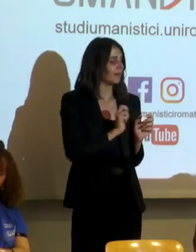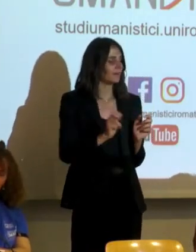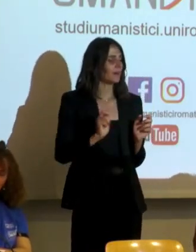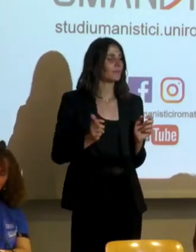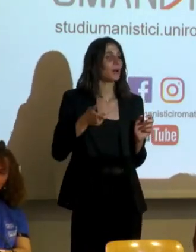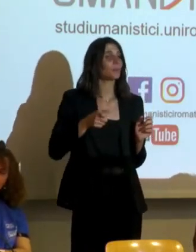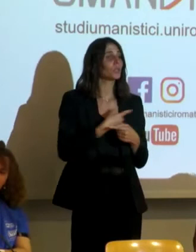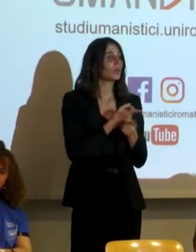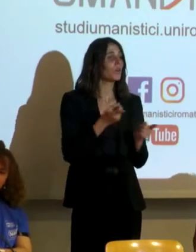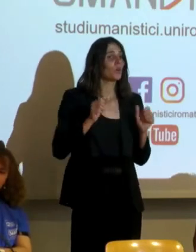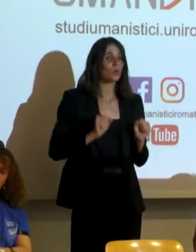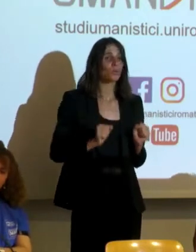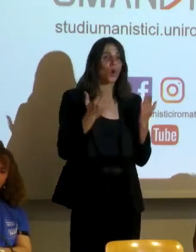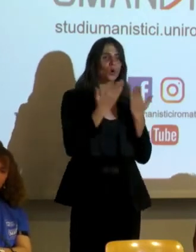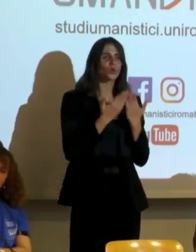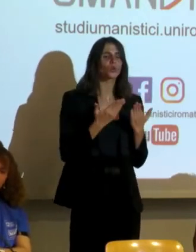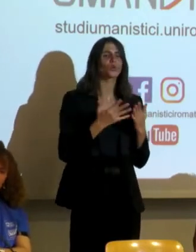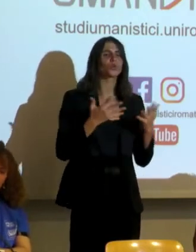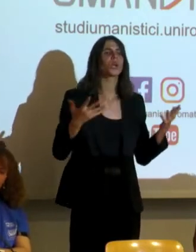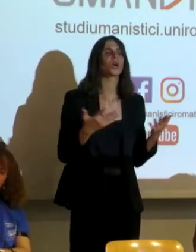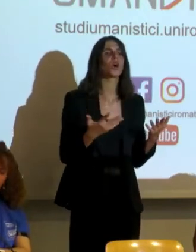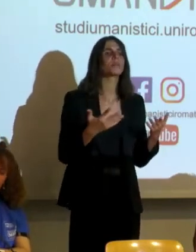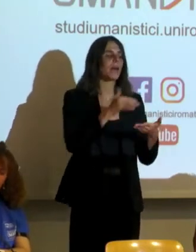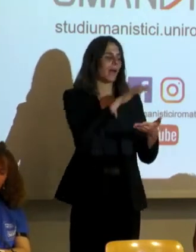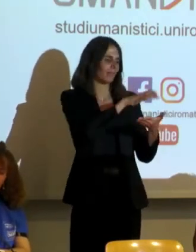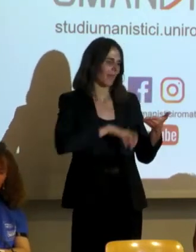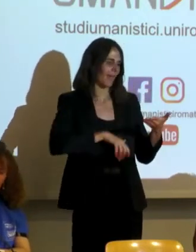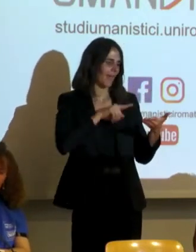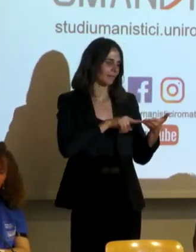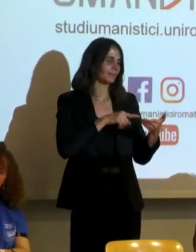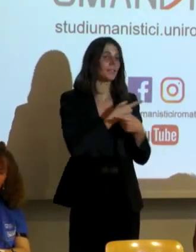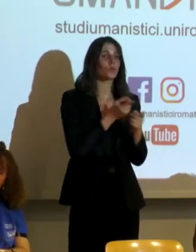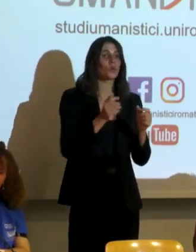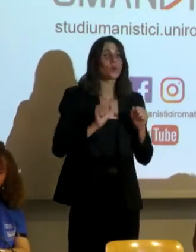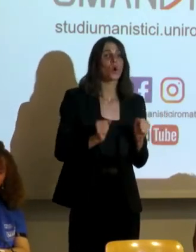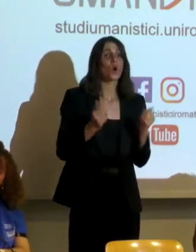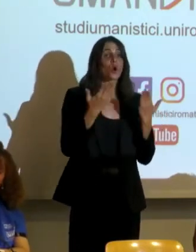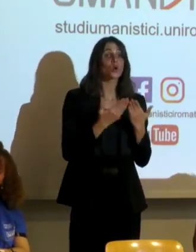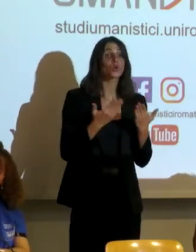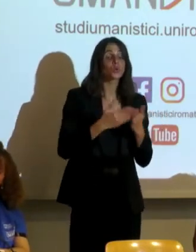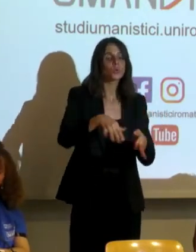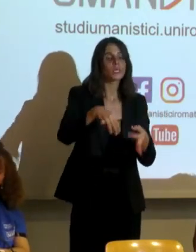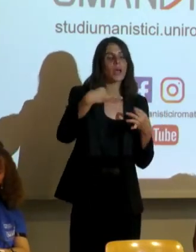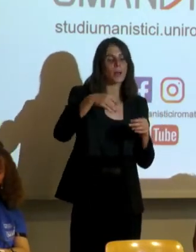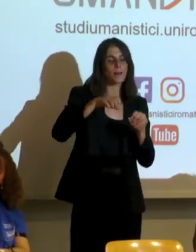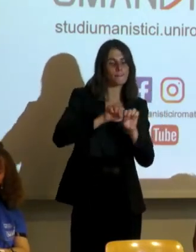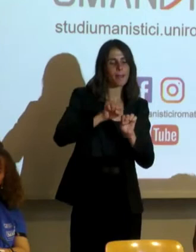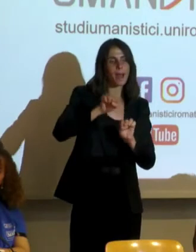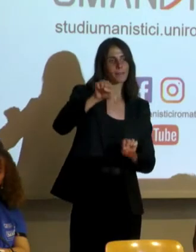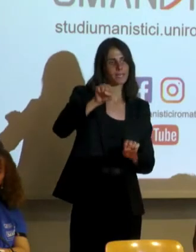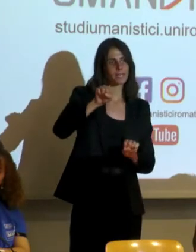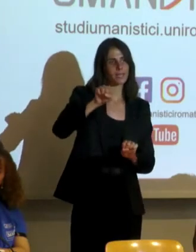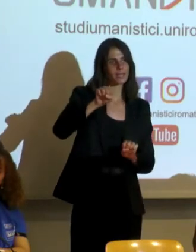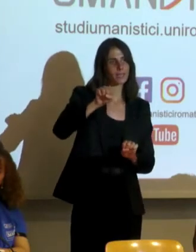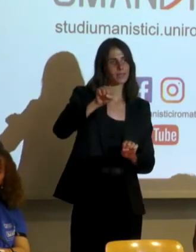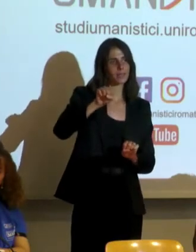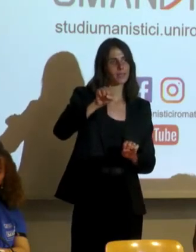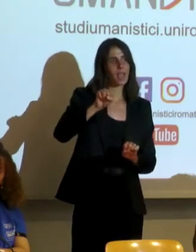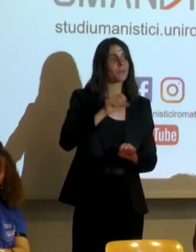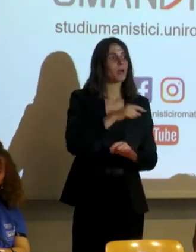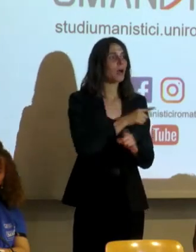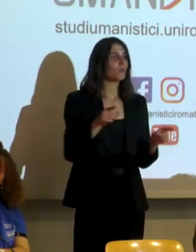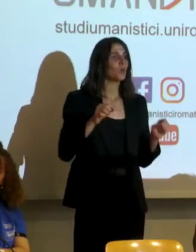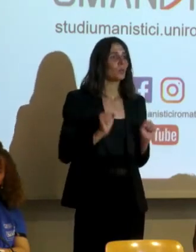manoscritti, si possono studiare i papiri, si possono studiare le edizioni critiche, ma si può anche fare la storia, studiare la